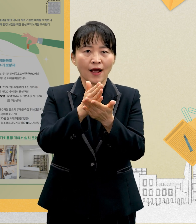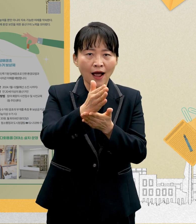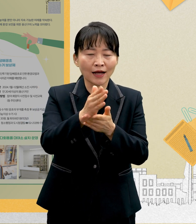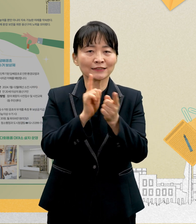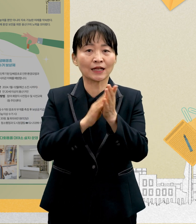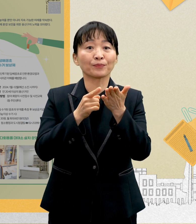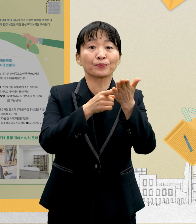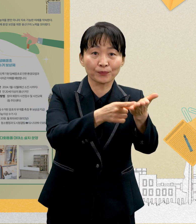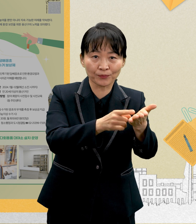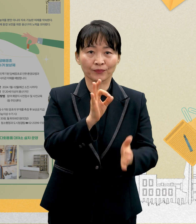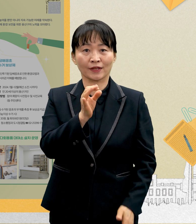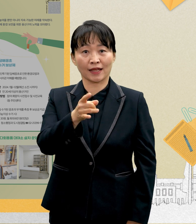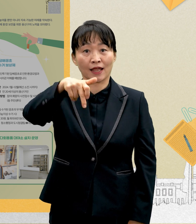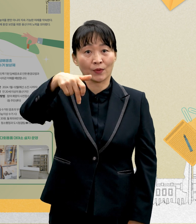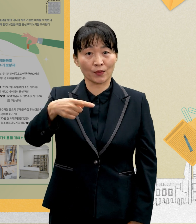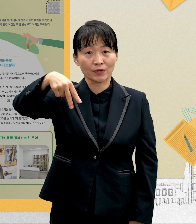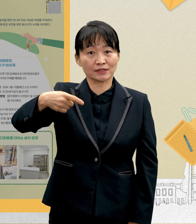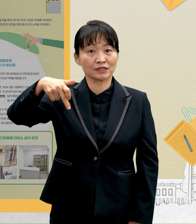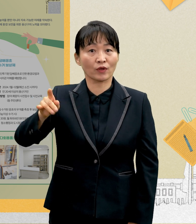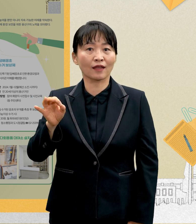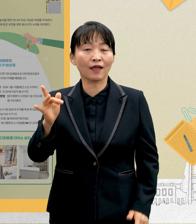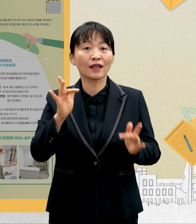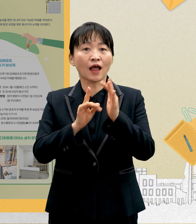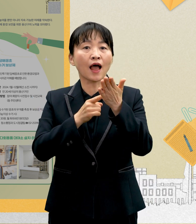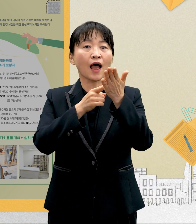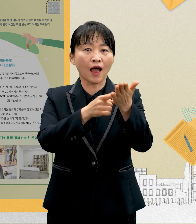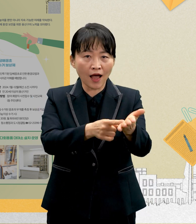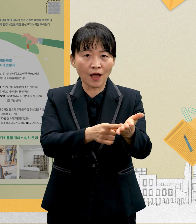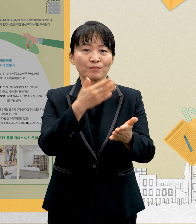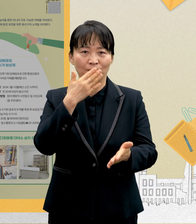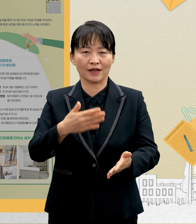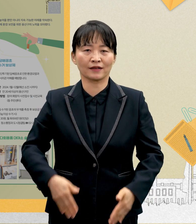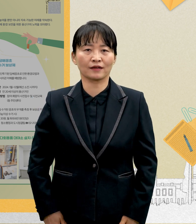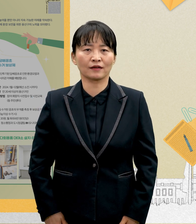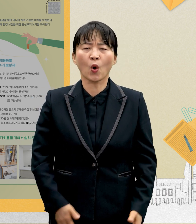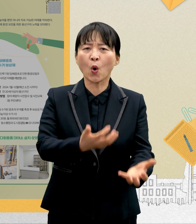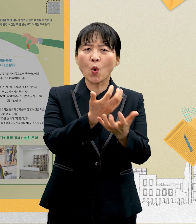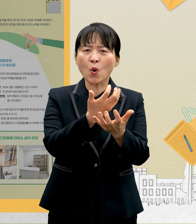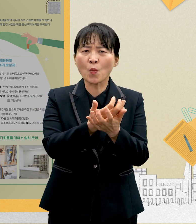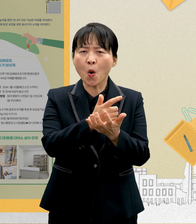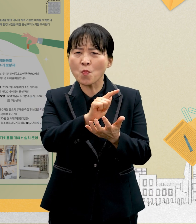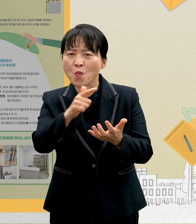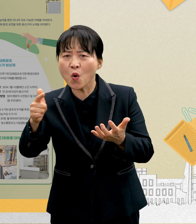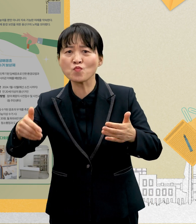신청하시거나 에코스퀘어 홈페이지에서 온라인으로 신청해보세요. 구비 서류와 같은 자세한